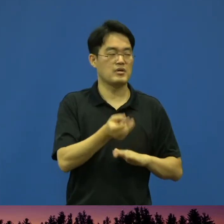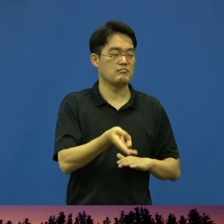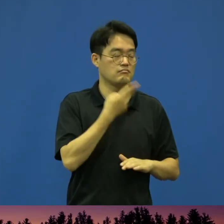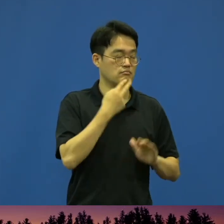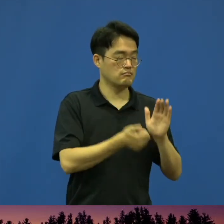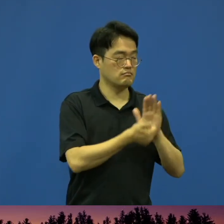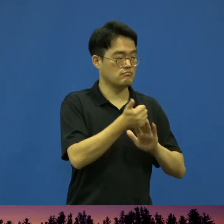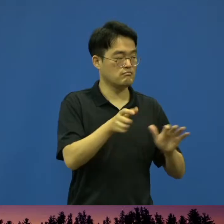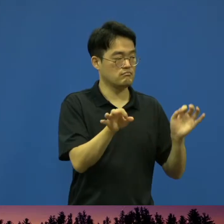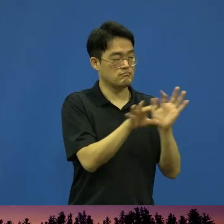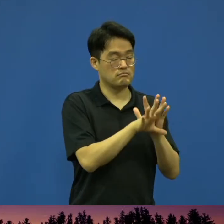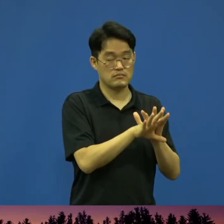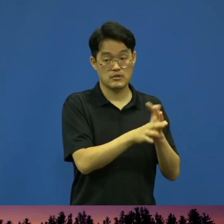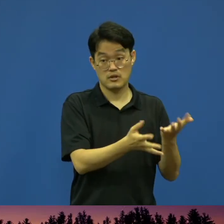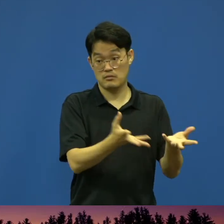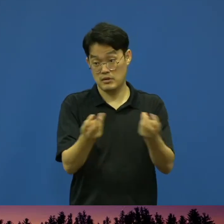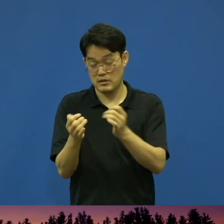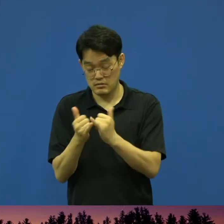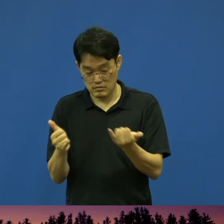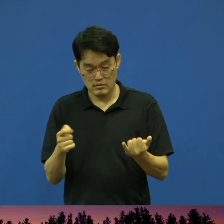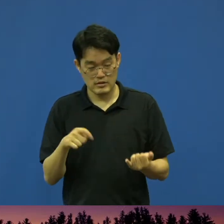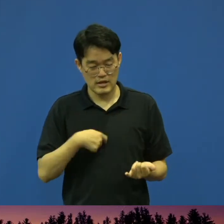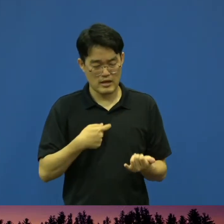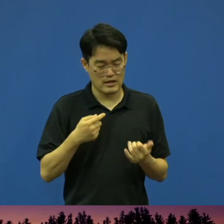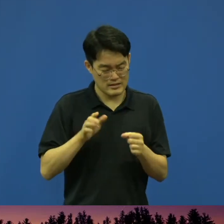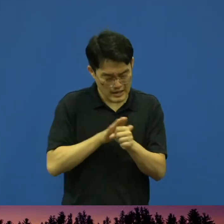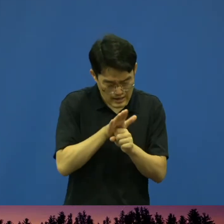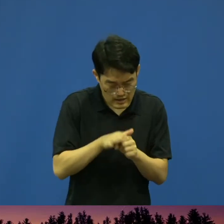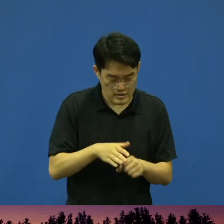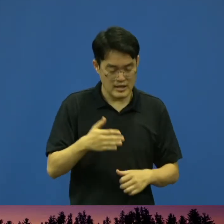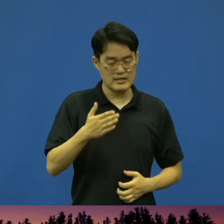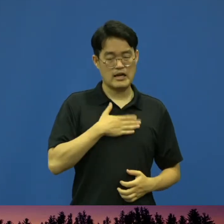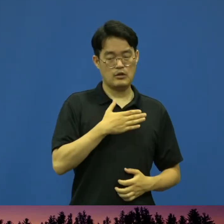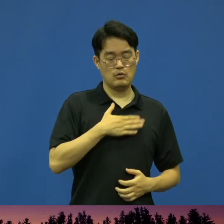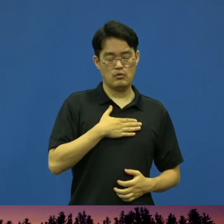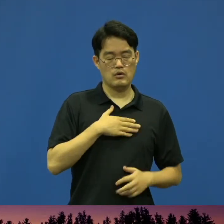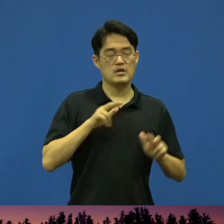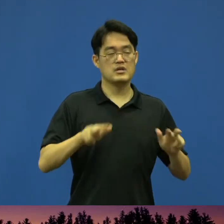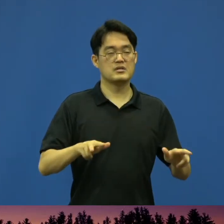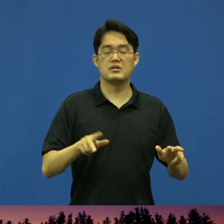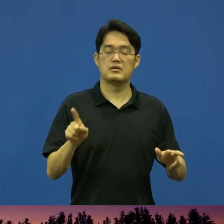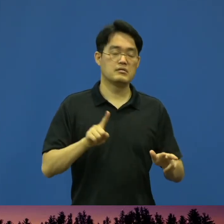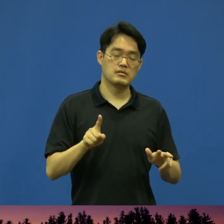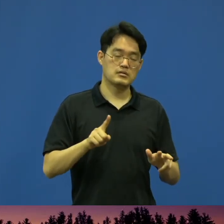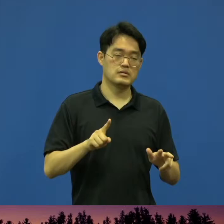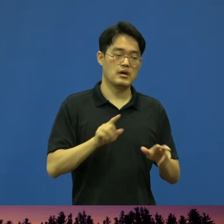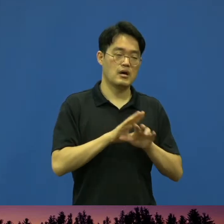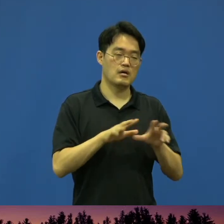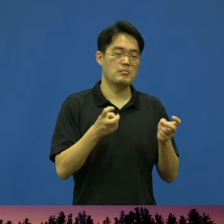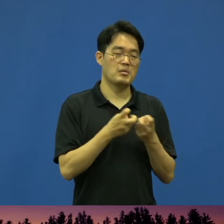많은 사람들도, 심지어 자기를 가장 사랑하는 자기 자신도 이제는 어쩔 수 없는 끝난